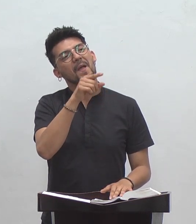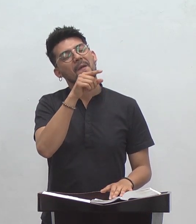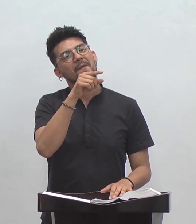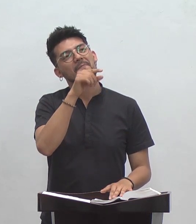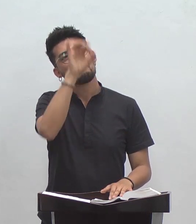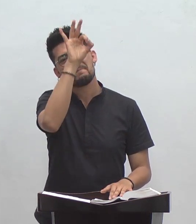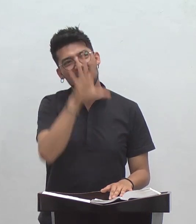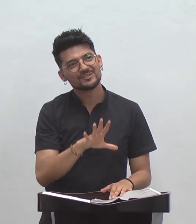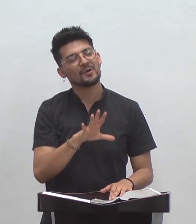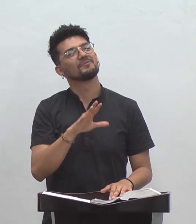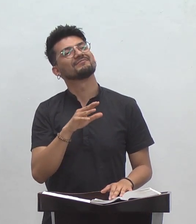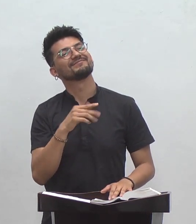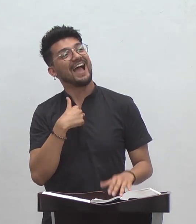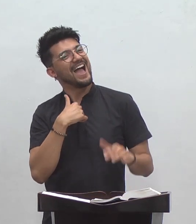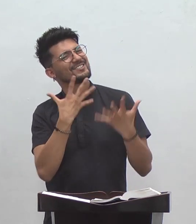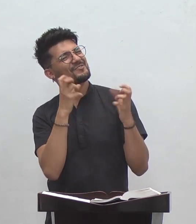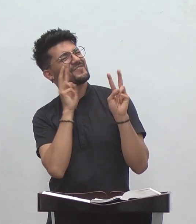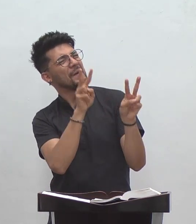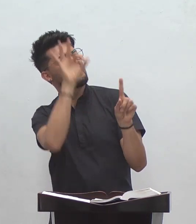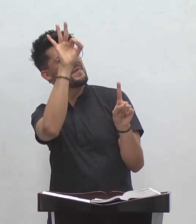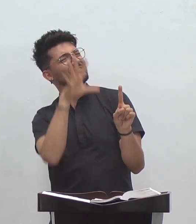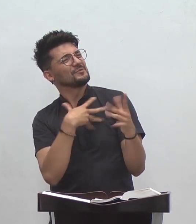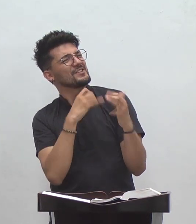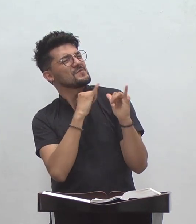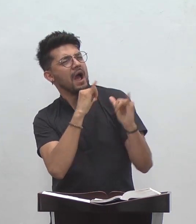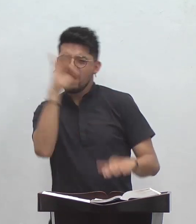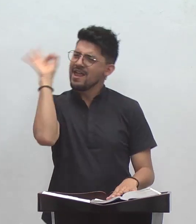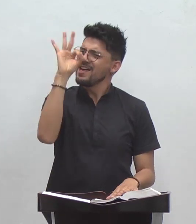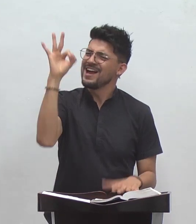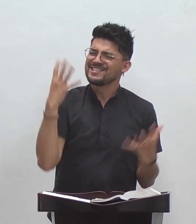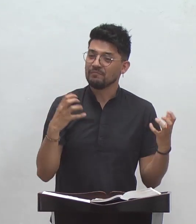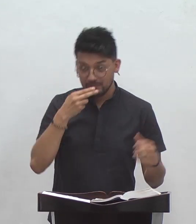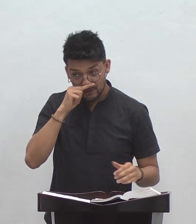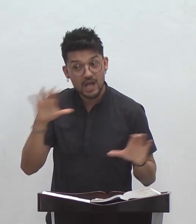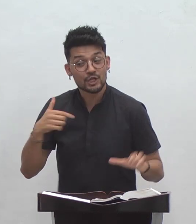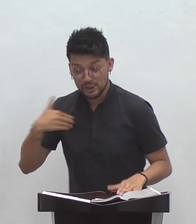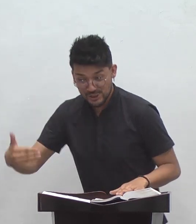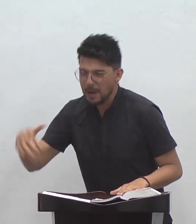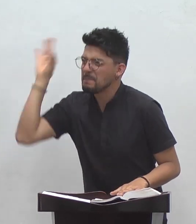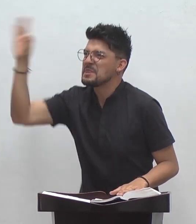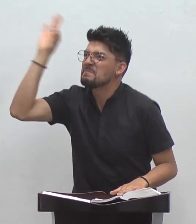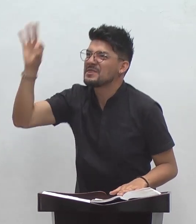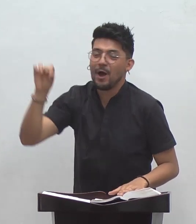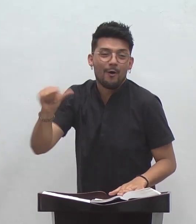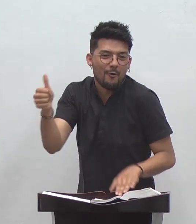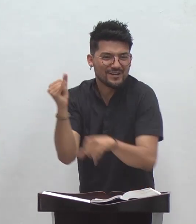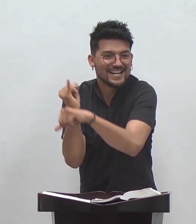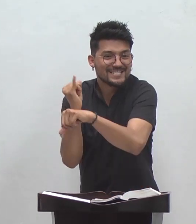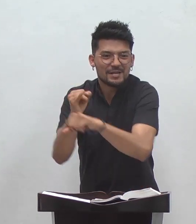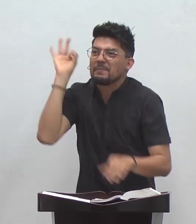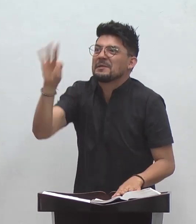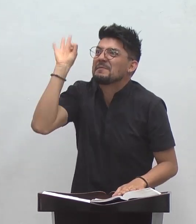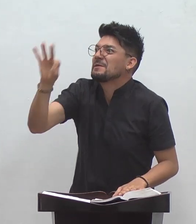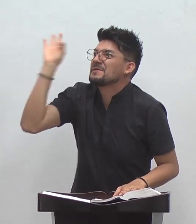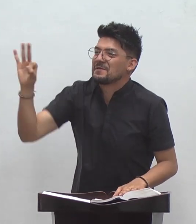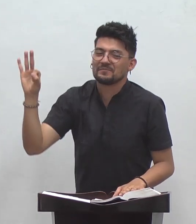Y tuve un tiempo de dependencia de mi papá como pastor y lo veía predicar y yo decía, yo quiero en un futuro hacer lo mismo, yo quiero predicar.